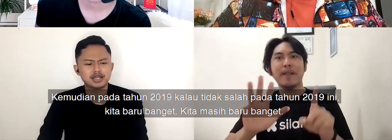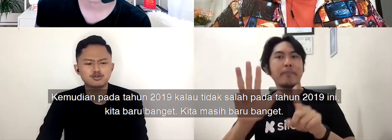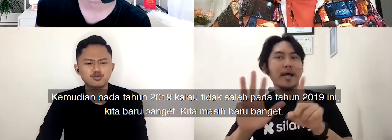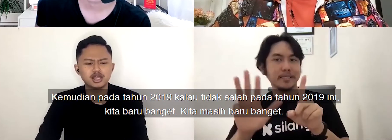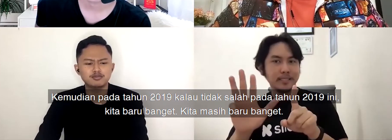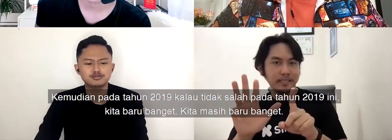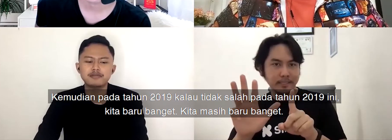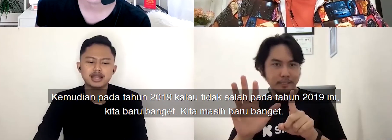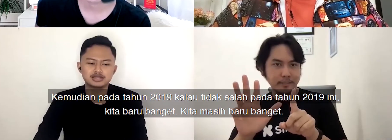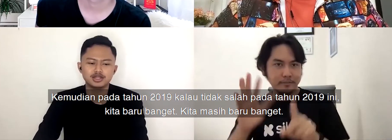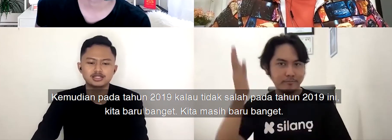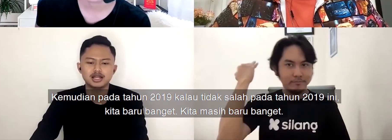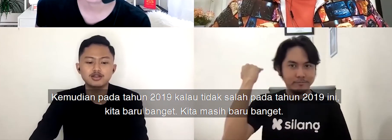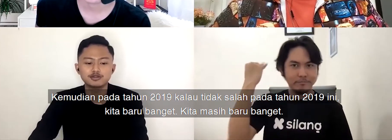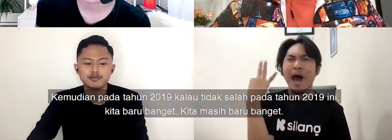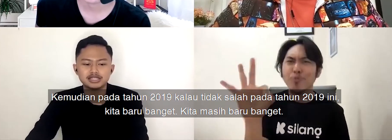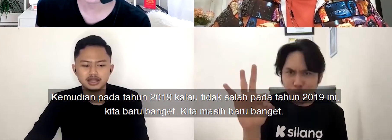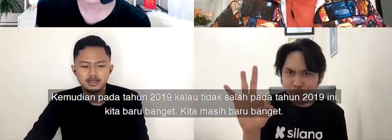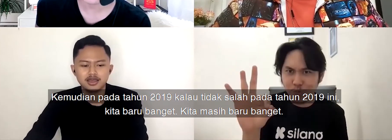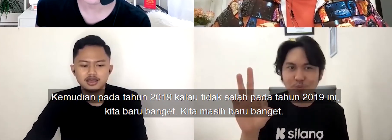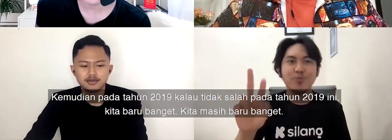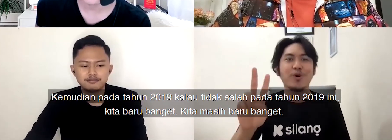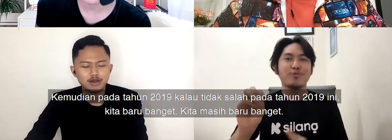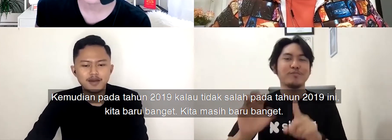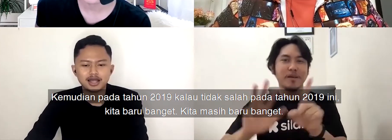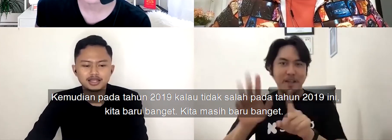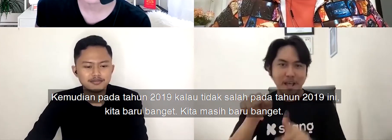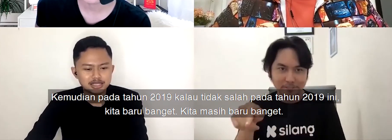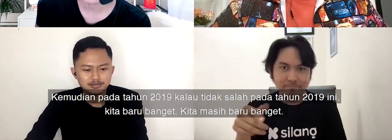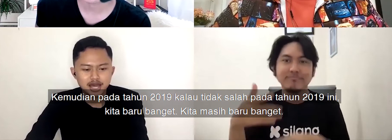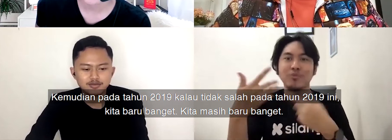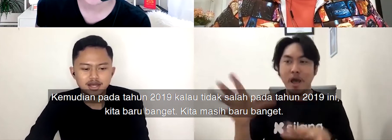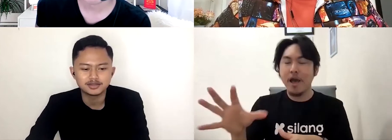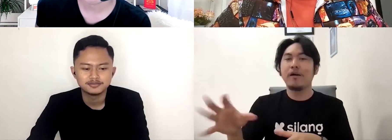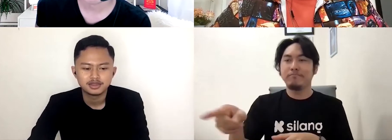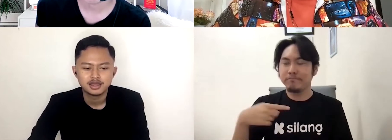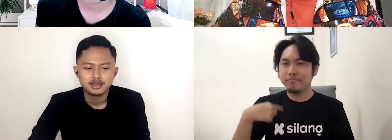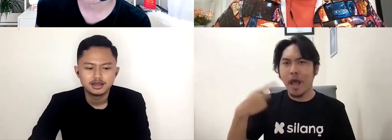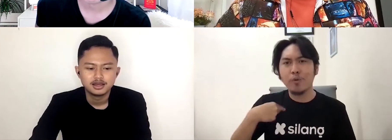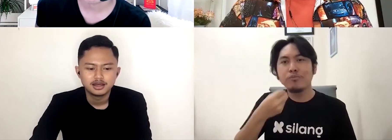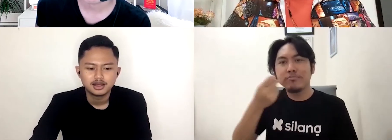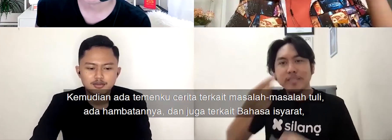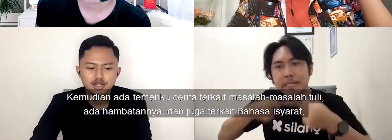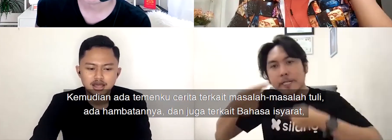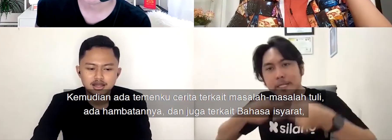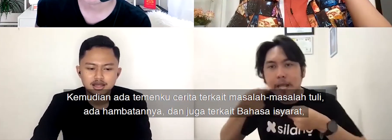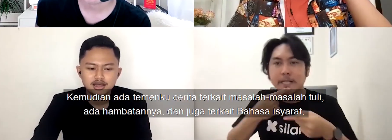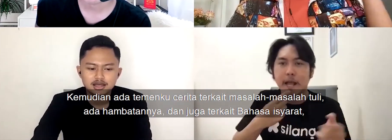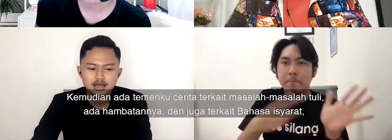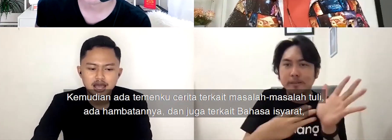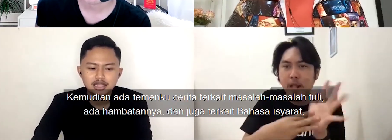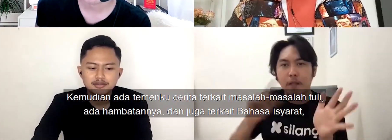pada 2016 tidak salah 2011 ini baru banget kita masih baru banget kemudian